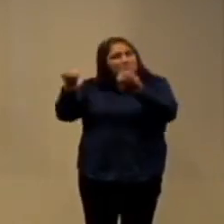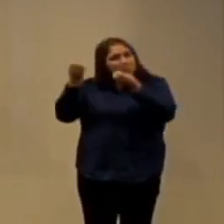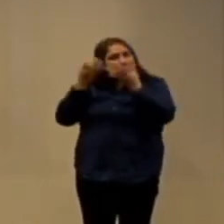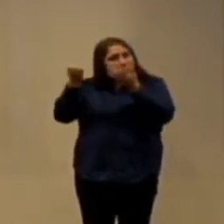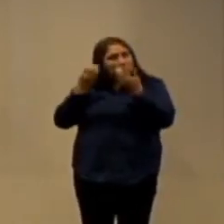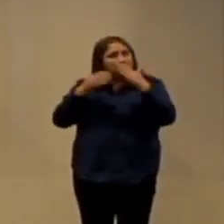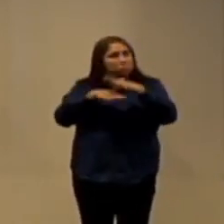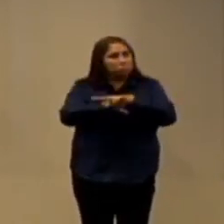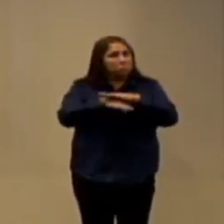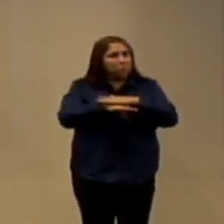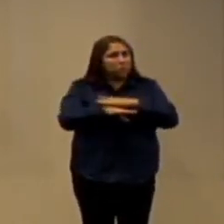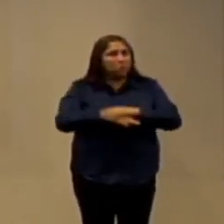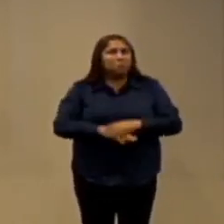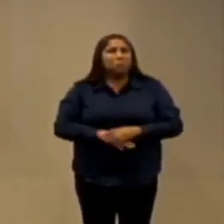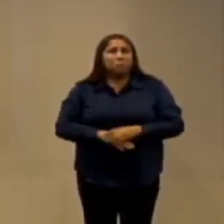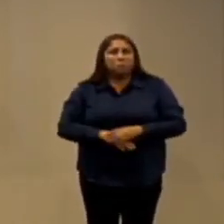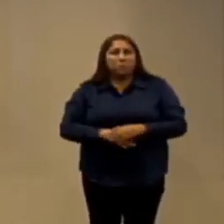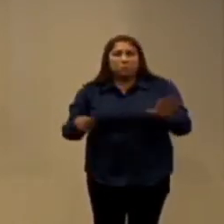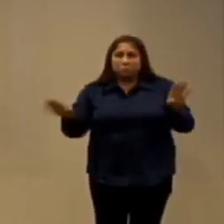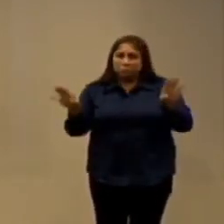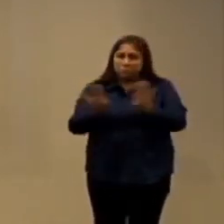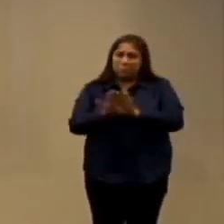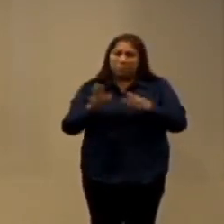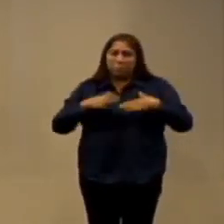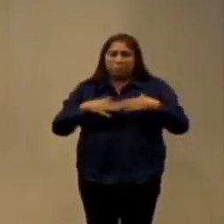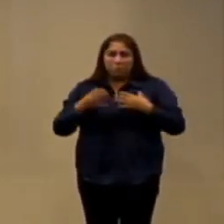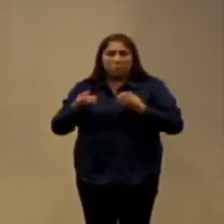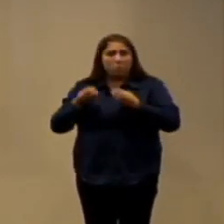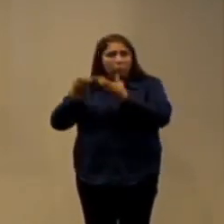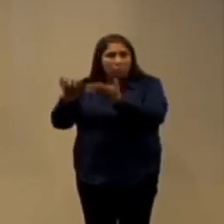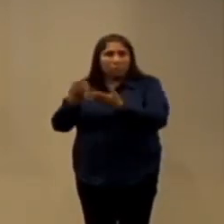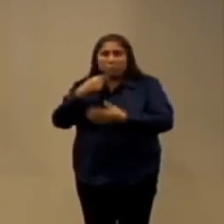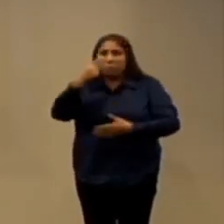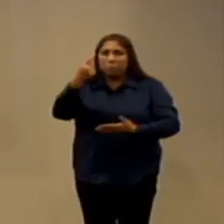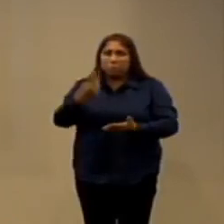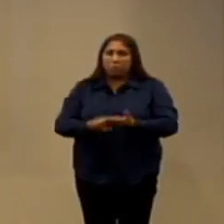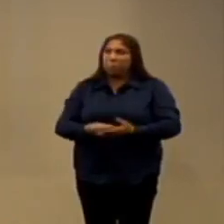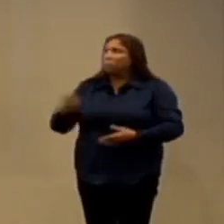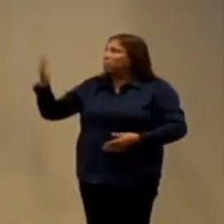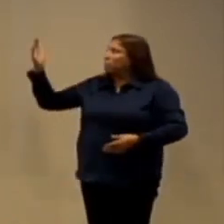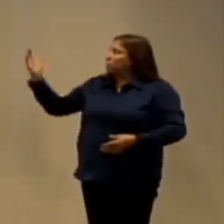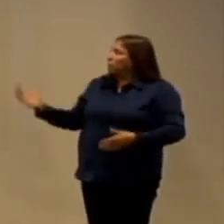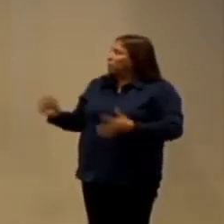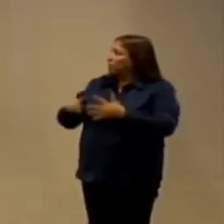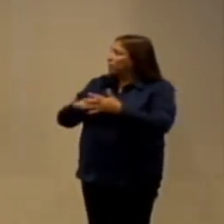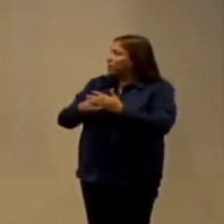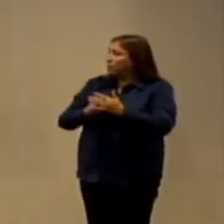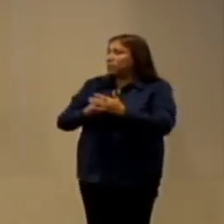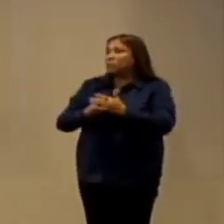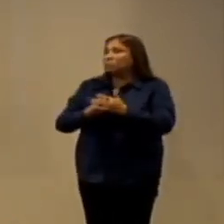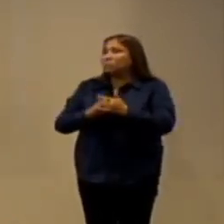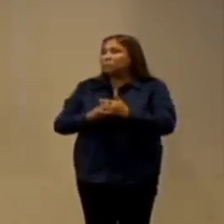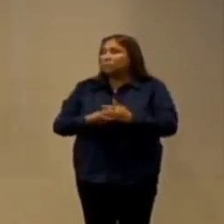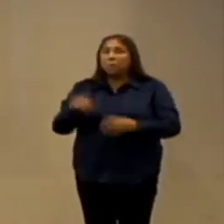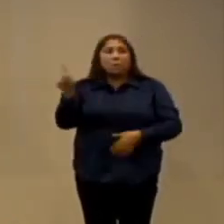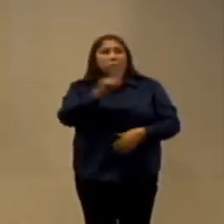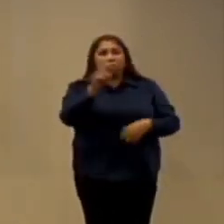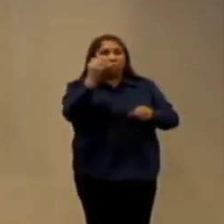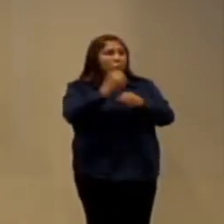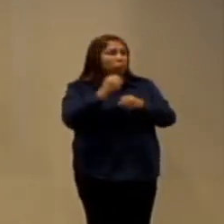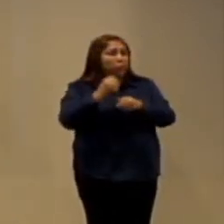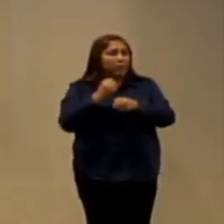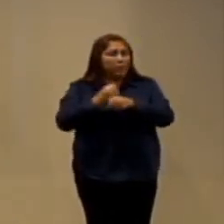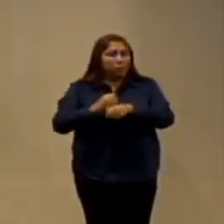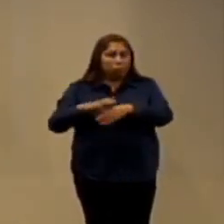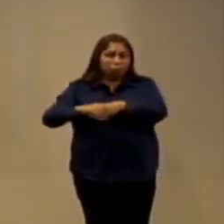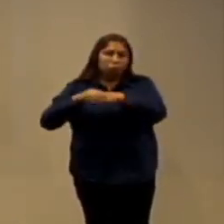acceso. Y cierro mi información diciendo lo que les dije al comienzo, ¿no? Si no trabajamos de la